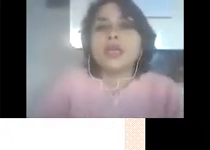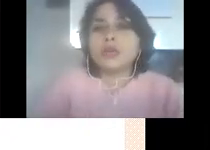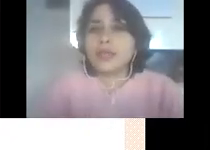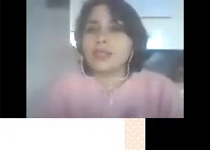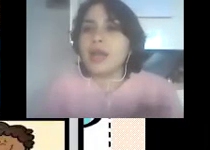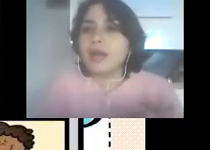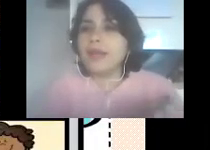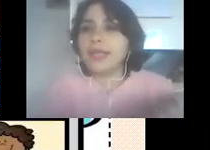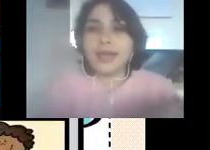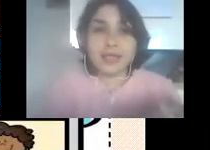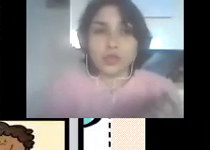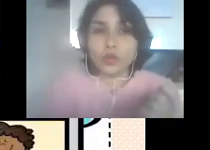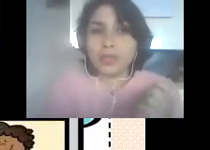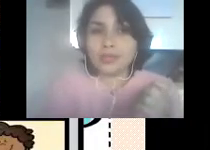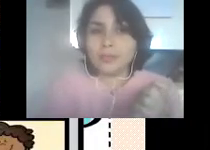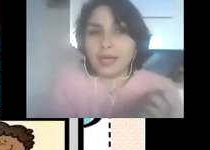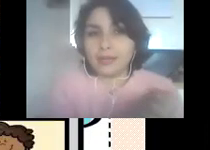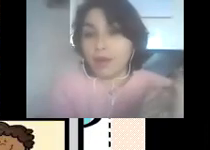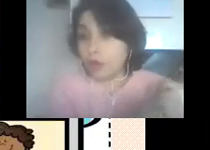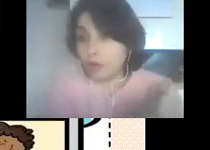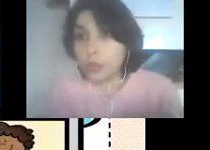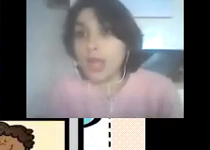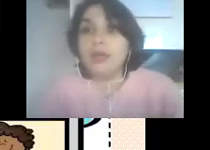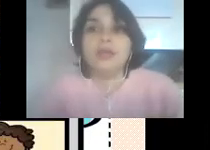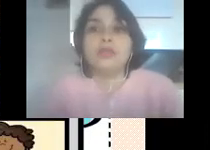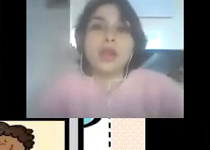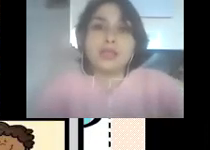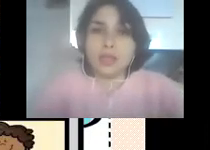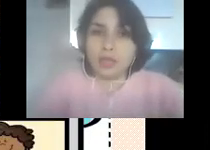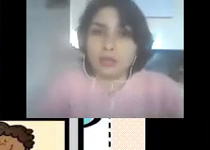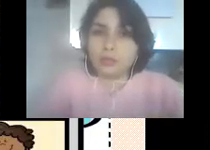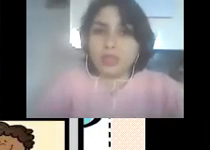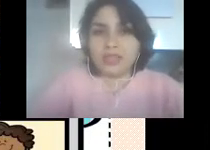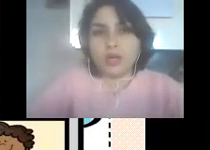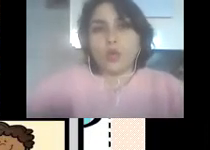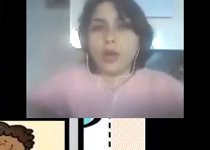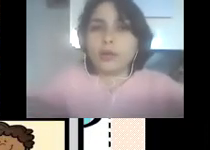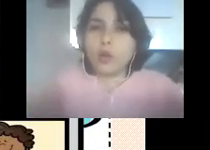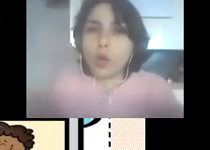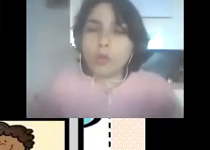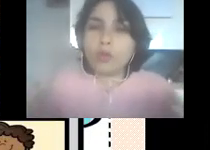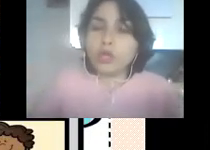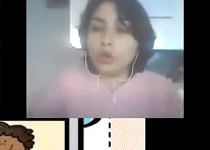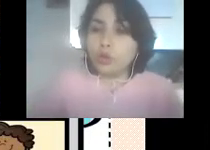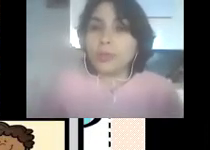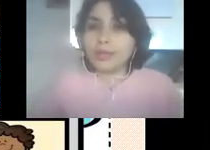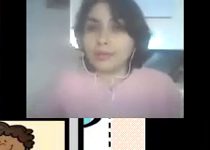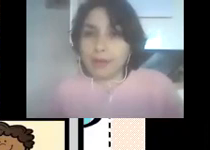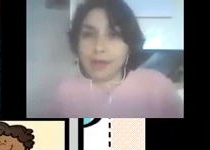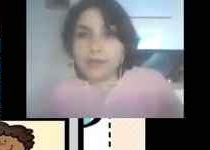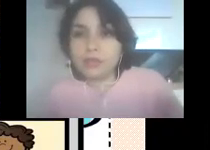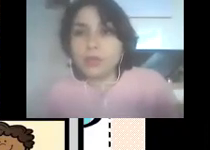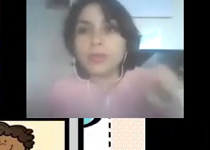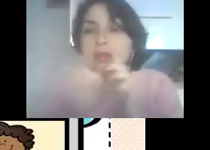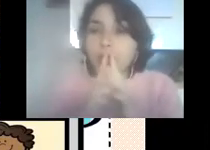Y ustedes saben que las normas para el trabajo virtual son las siguientes: estar en un lugar cómodo y con luz para